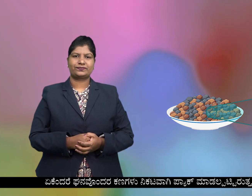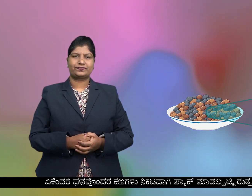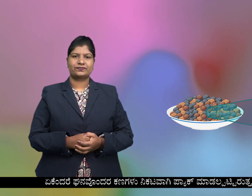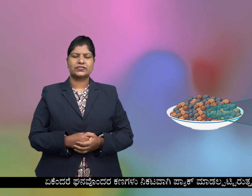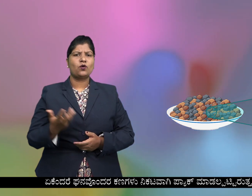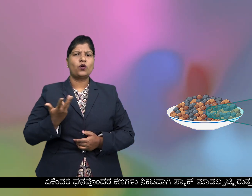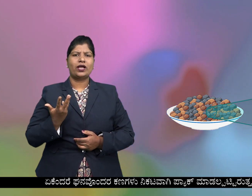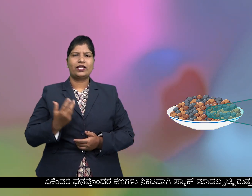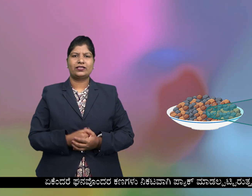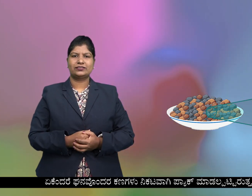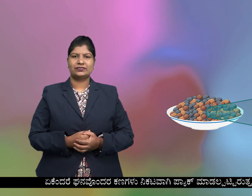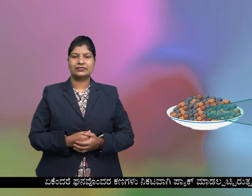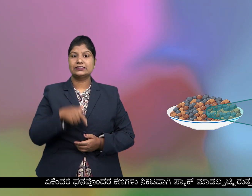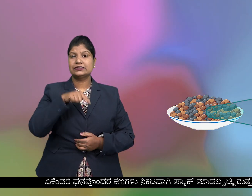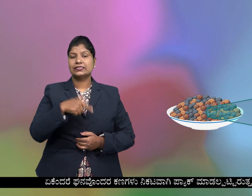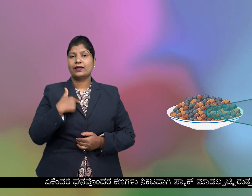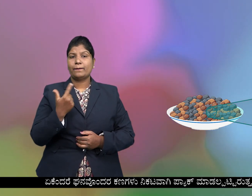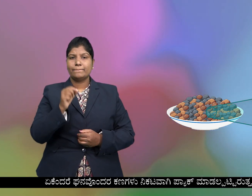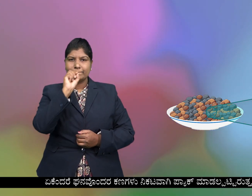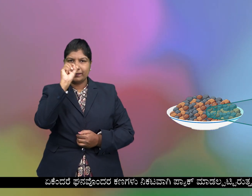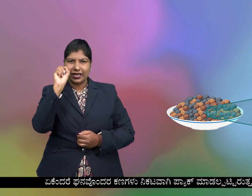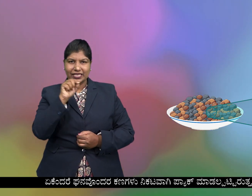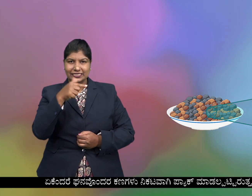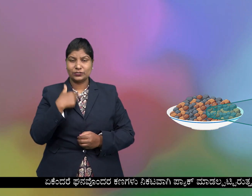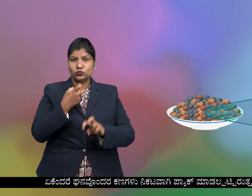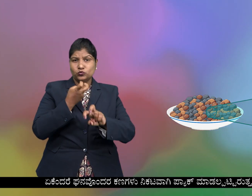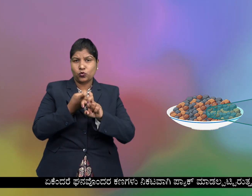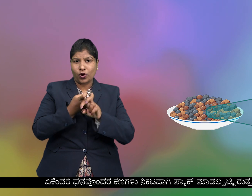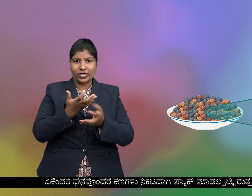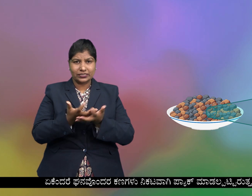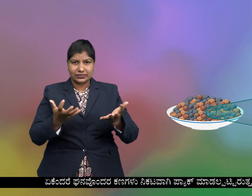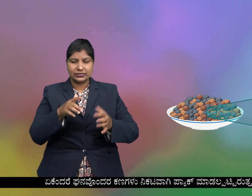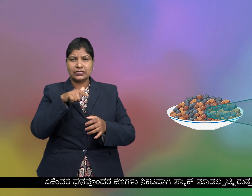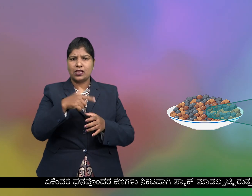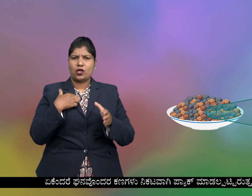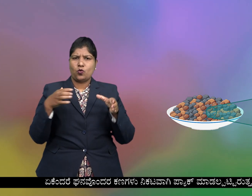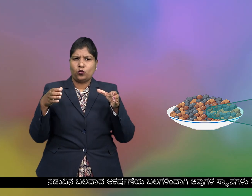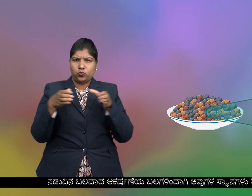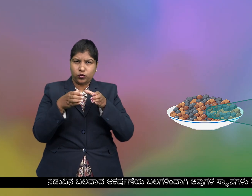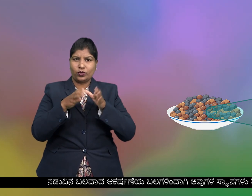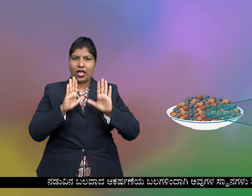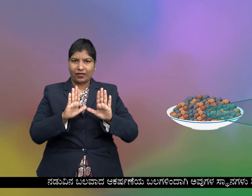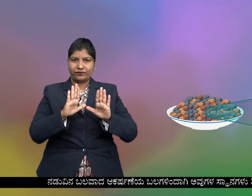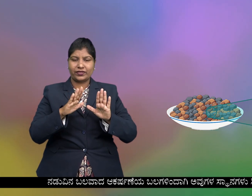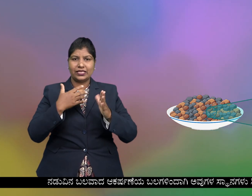ಏಕೆಂದರೆ ಘನವೊಂದರ ಕಣಗಳು ನಿಕಟವಾಗಿ ಪ್ಯಾಕ್ ಮಾಡಲ್ಪಟ್ಟಿರುತ್ತವೆ ಮತ್ತು ಅವುಗಳ ನಡುವಿನ ಬಲವಾದ